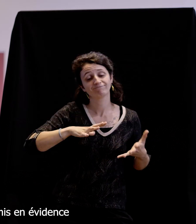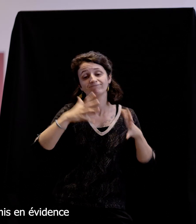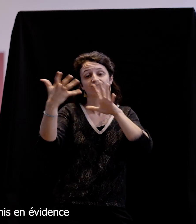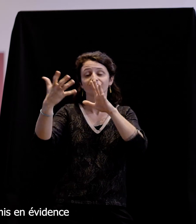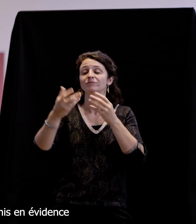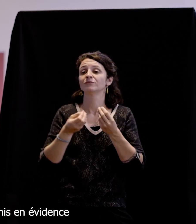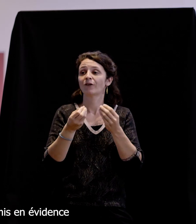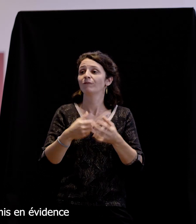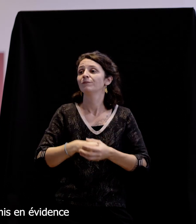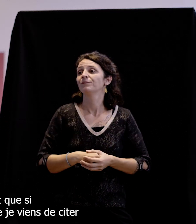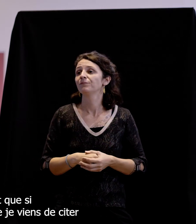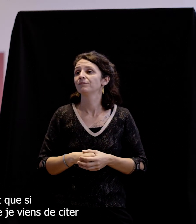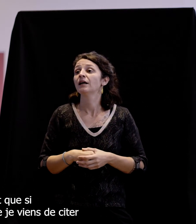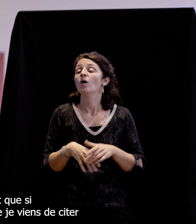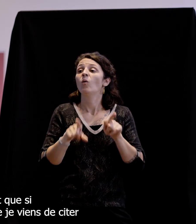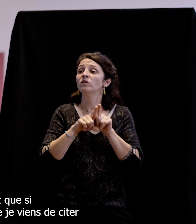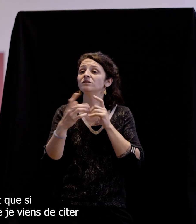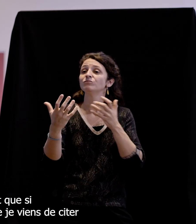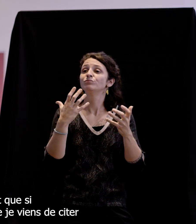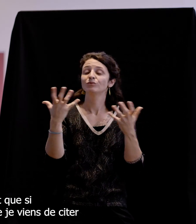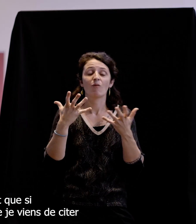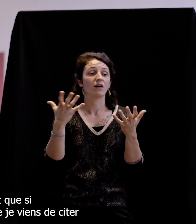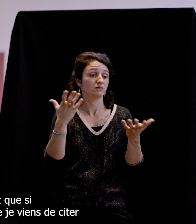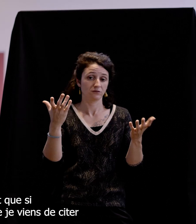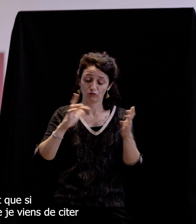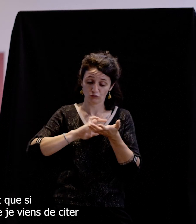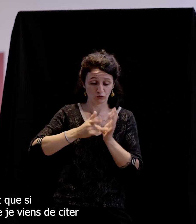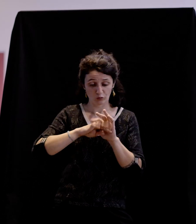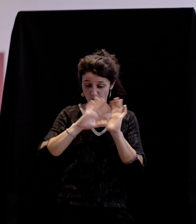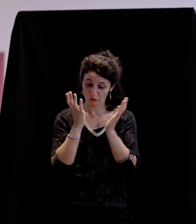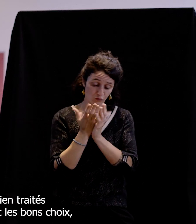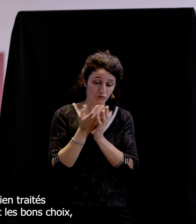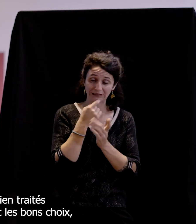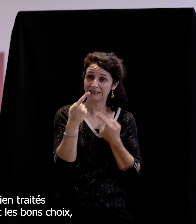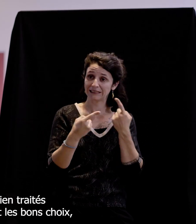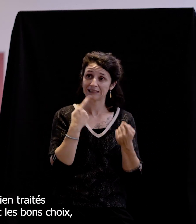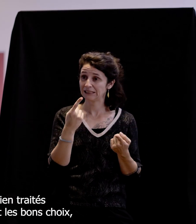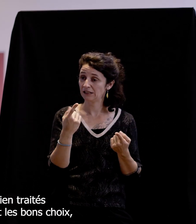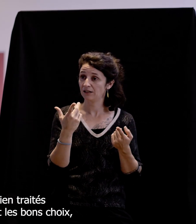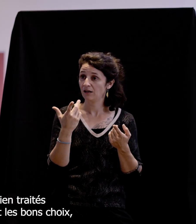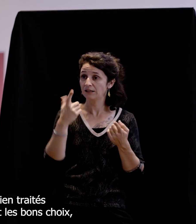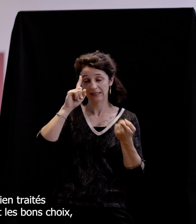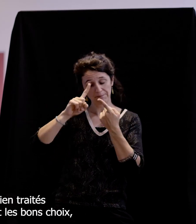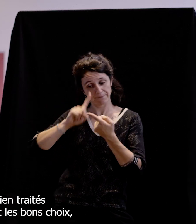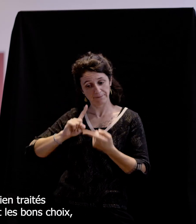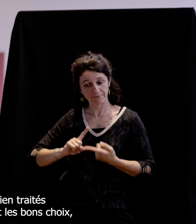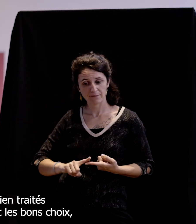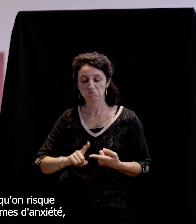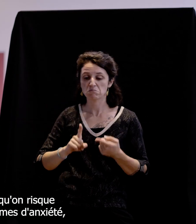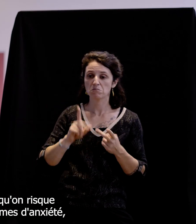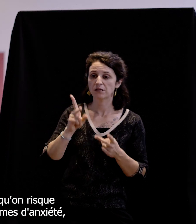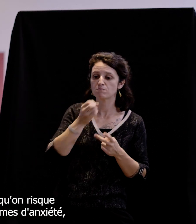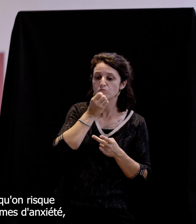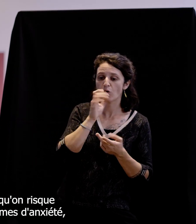qui était mis en évidence aussi, c'est que si tous ces items-là que je viens de lister ne sont pas bien traités et qu'on n'a pas fait les bons